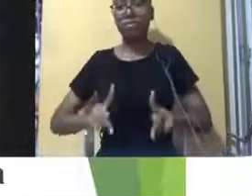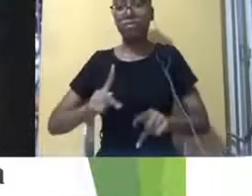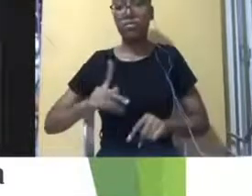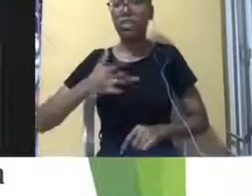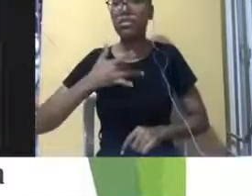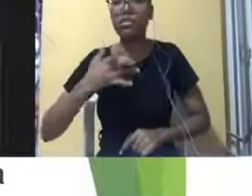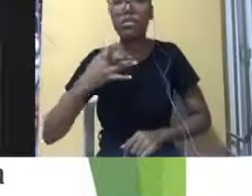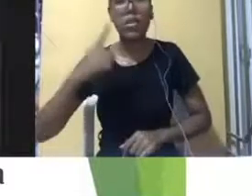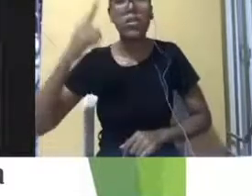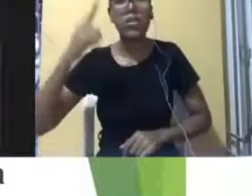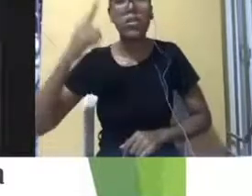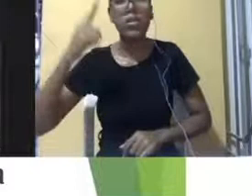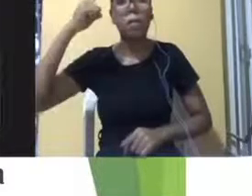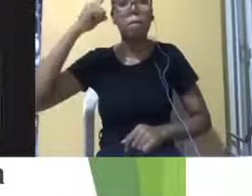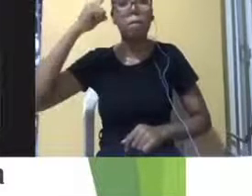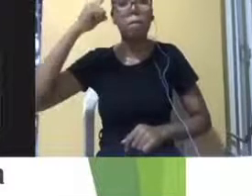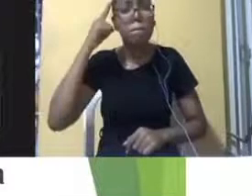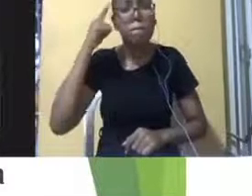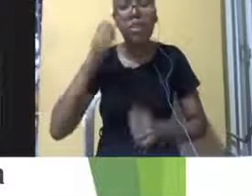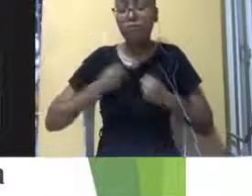expresa. Cada persona es